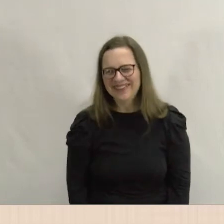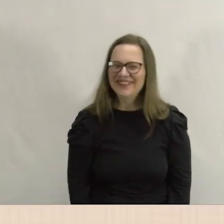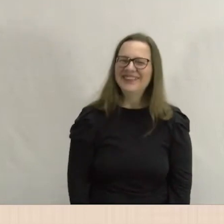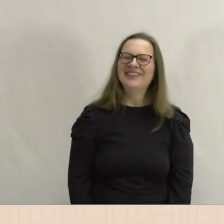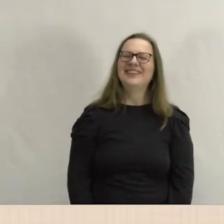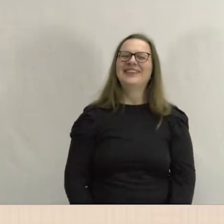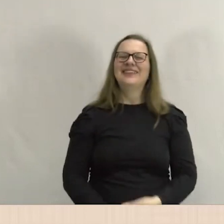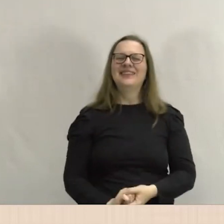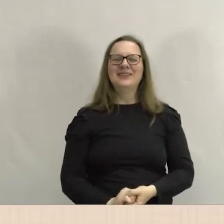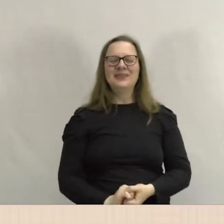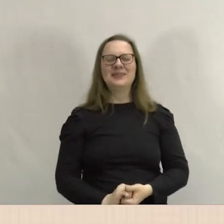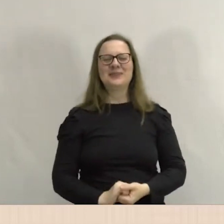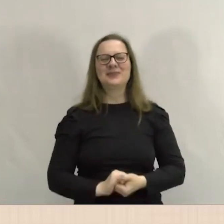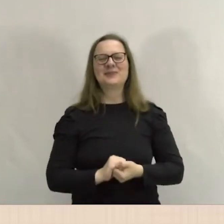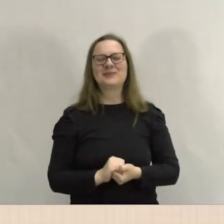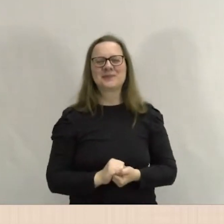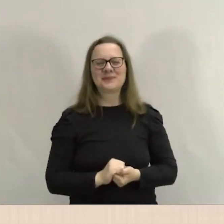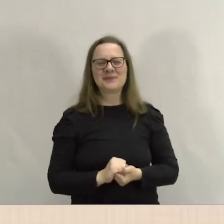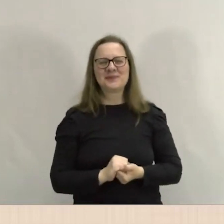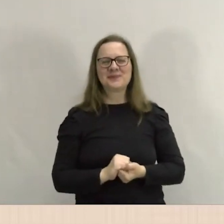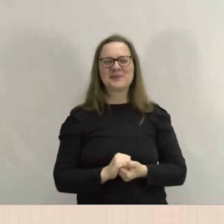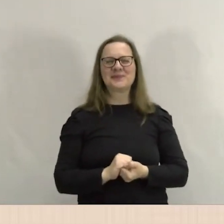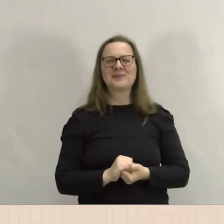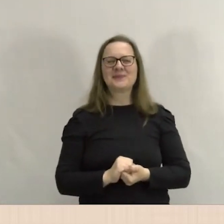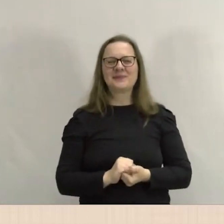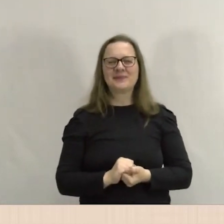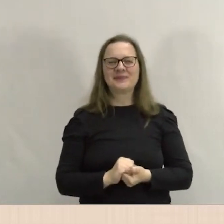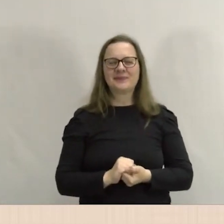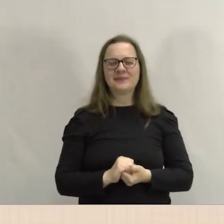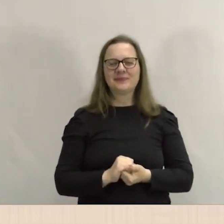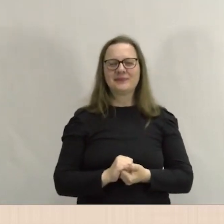Como eu disse, na queda do homem,